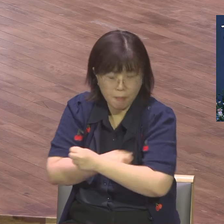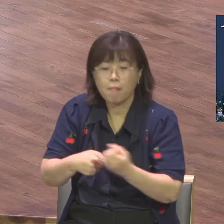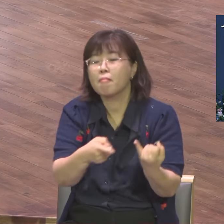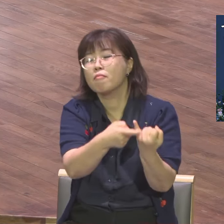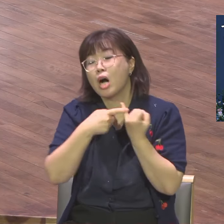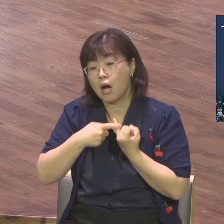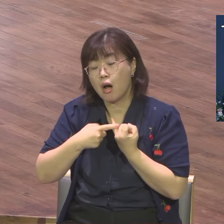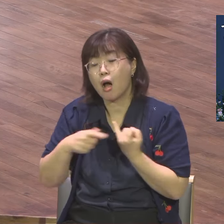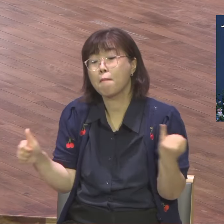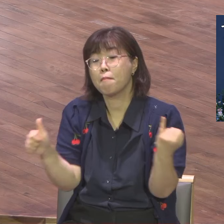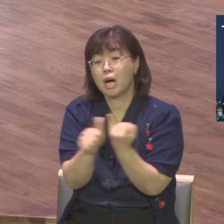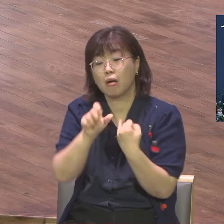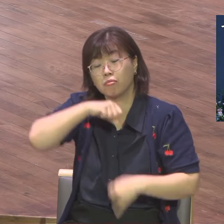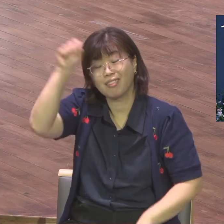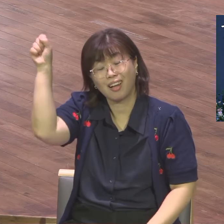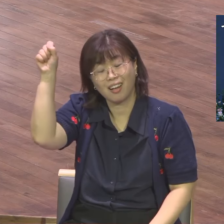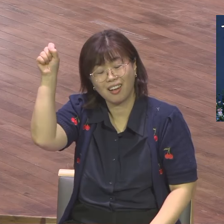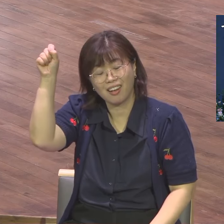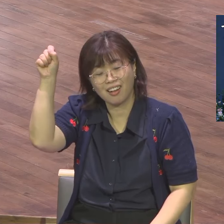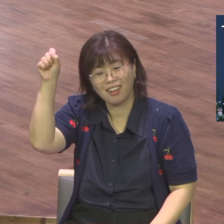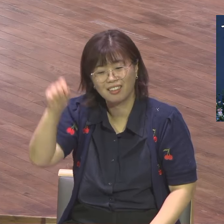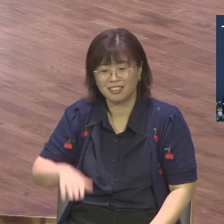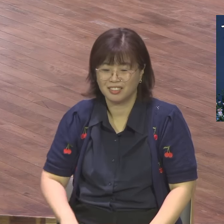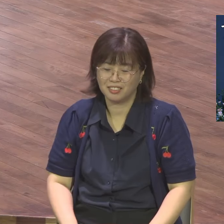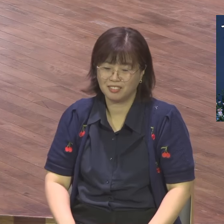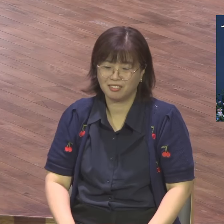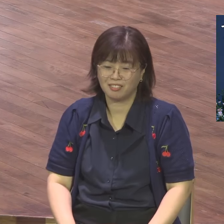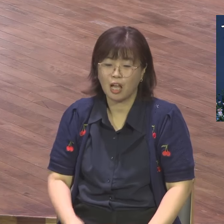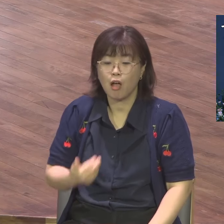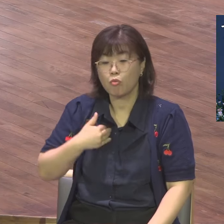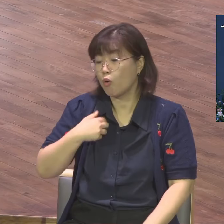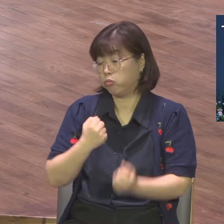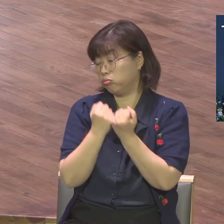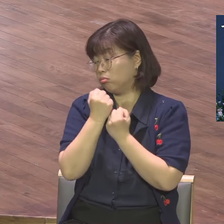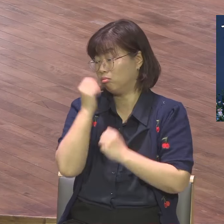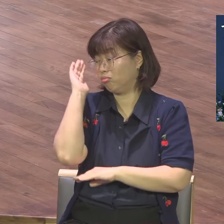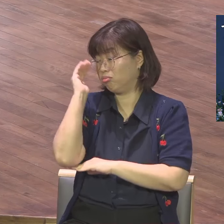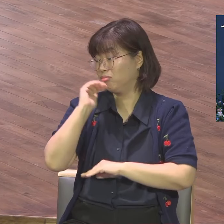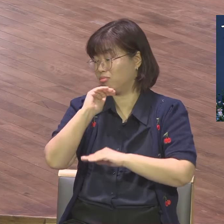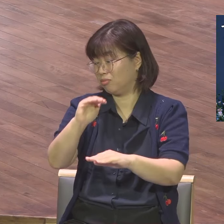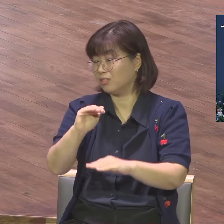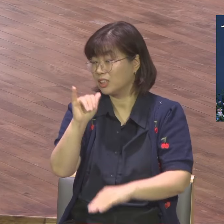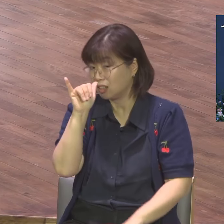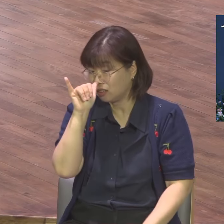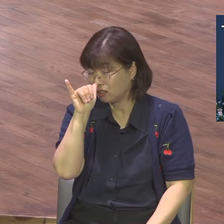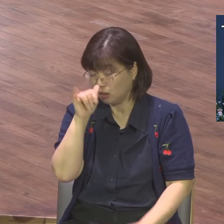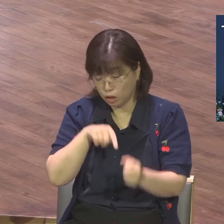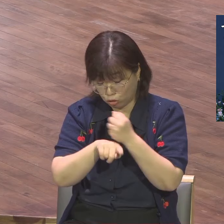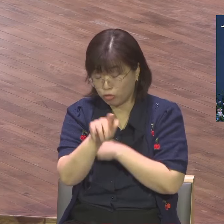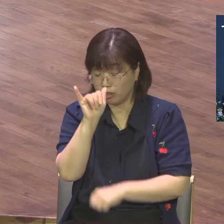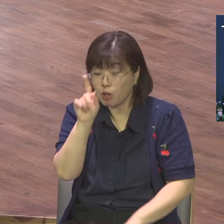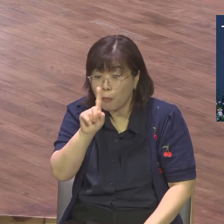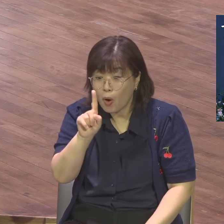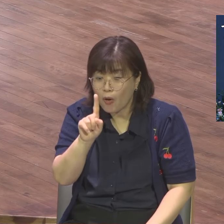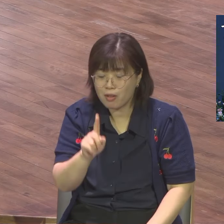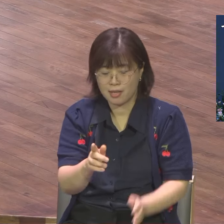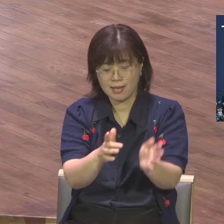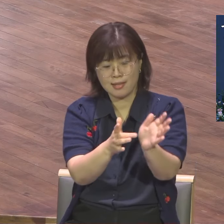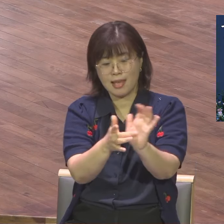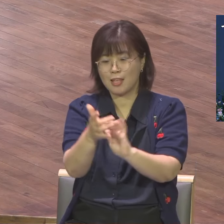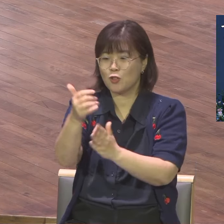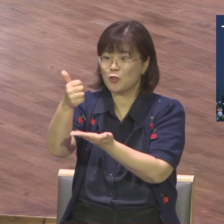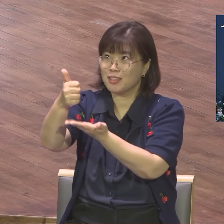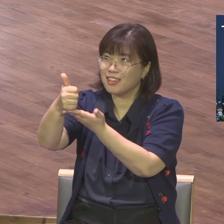언급합니까? 바로 영적 신랑 되신 예수 그리스도를 향한